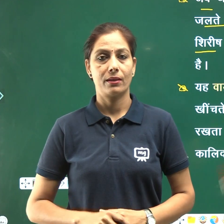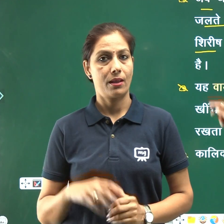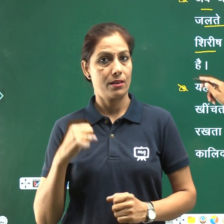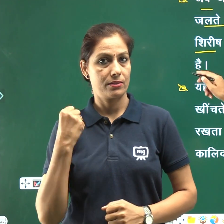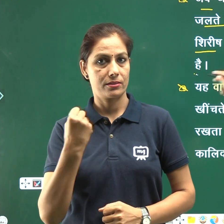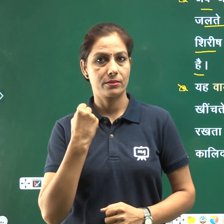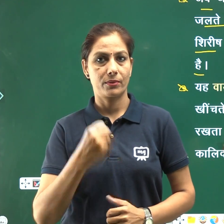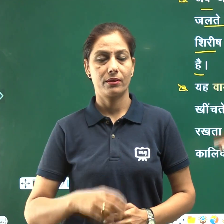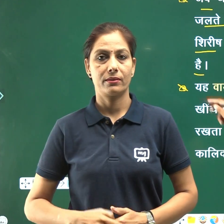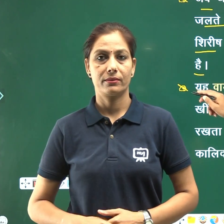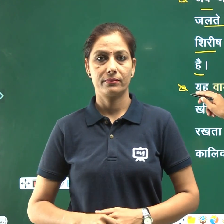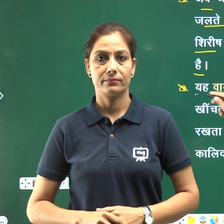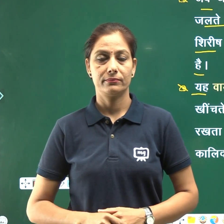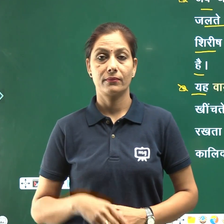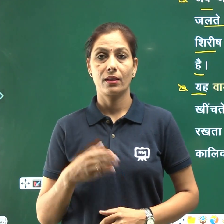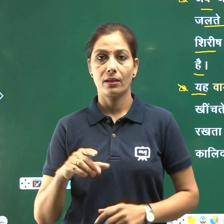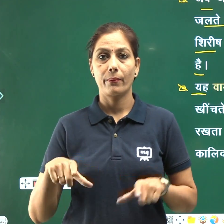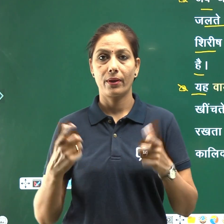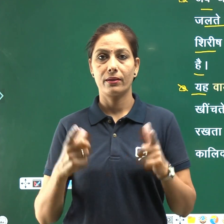है। यह